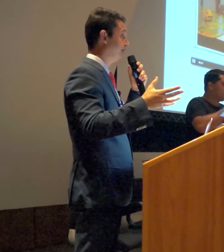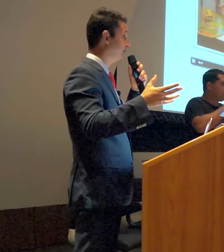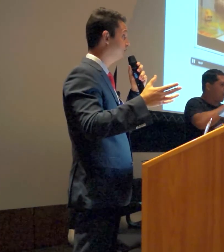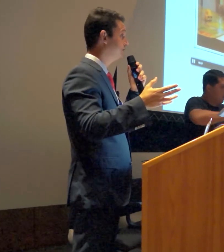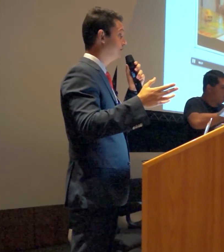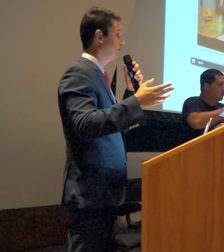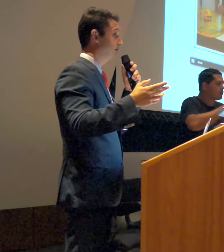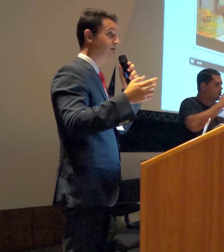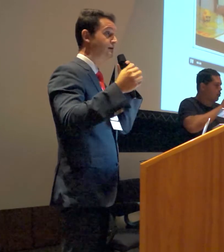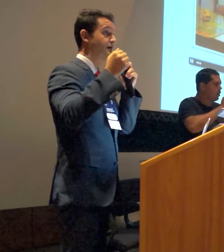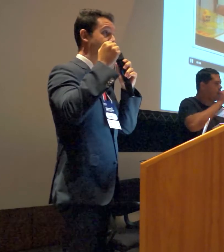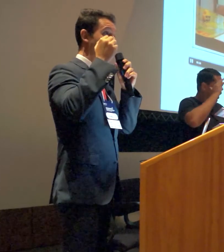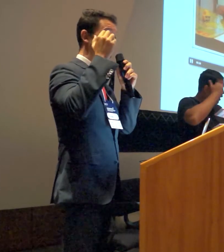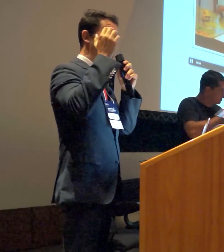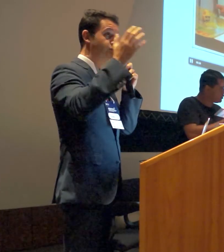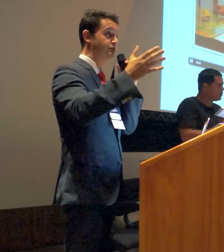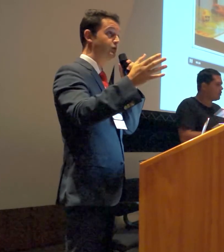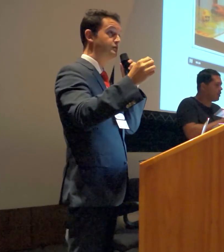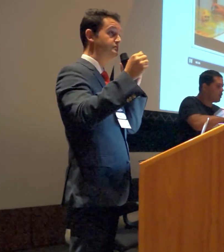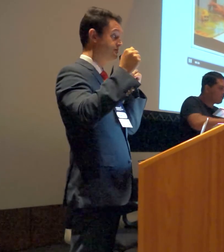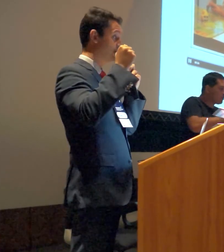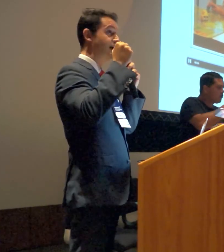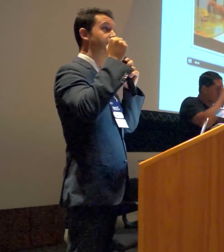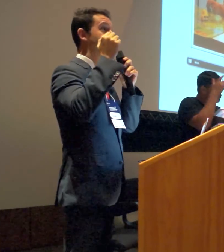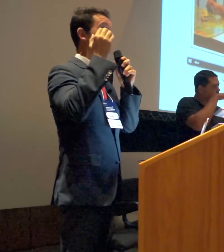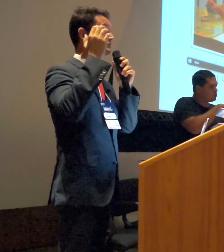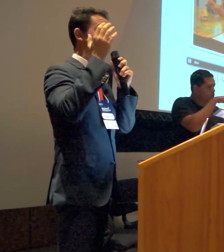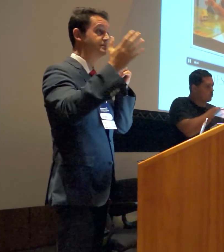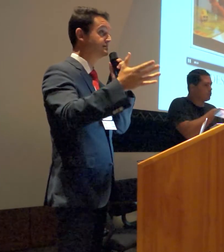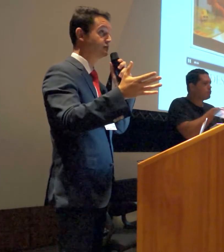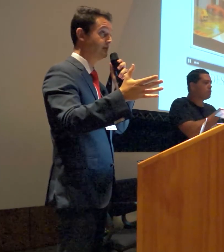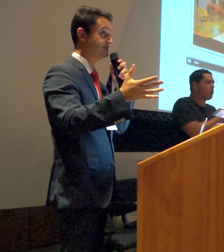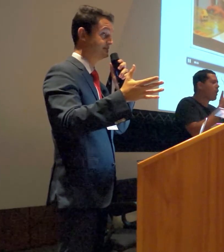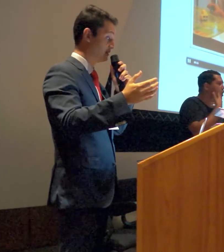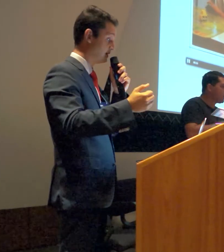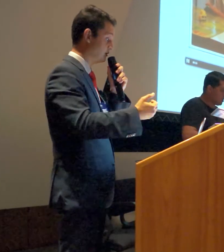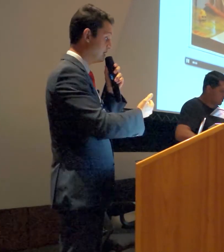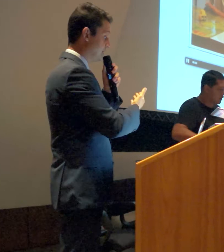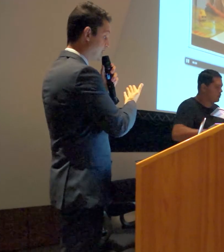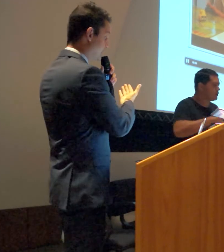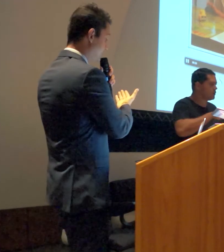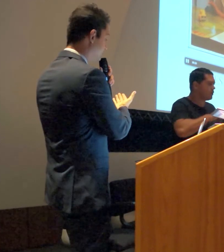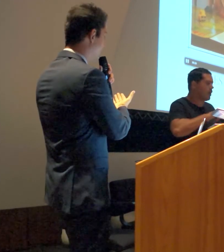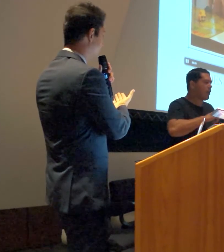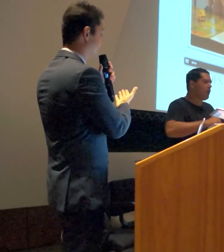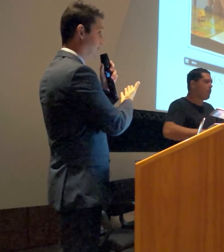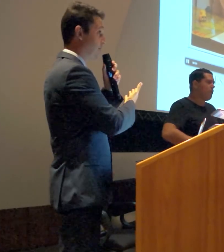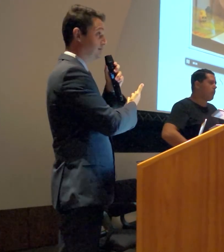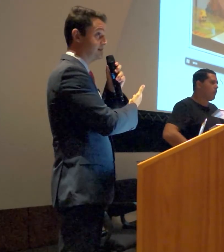vale a pena. Reabilitar os muito idosos, reabilitar as nossas crianças com paralisia cerebral,